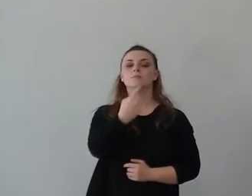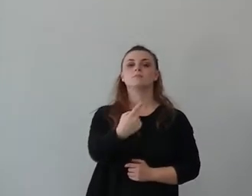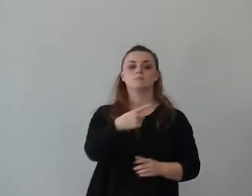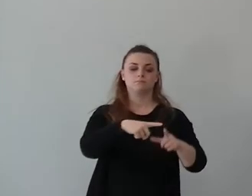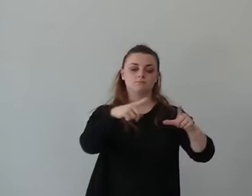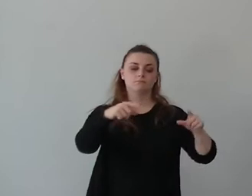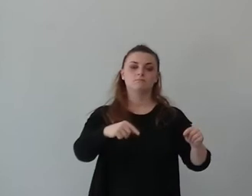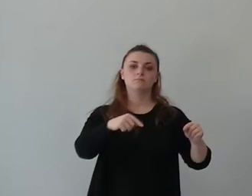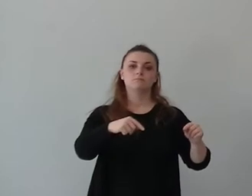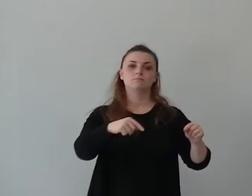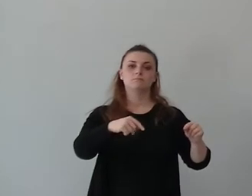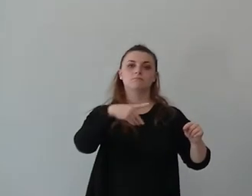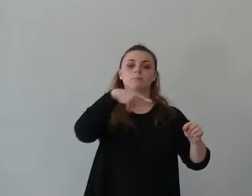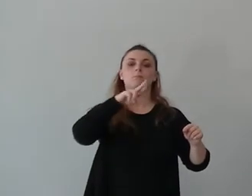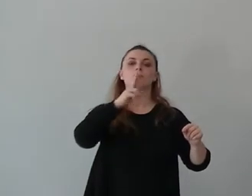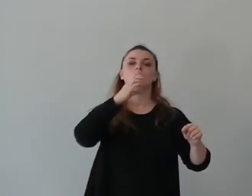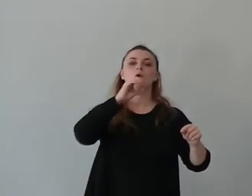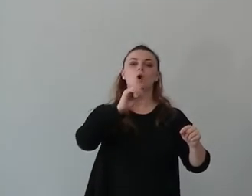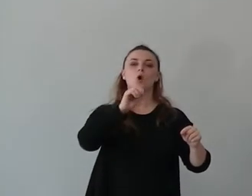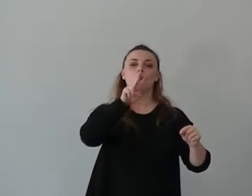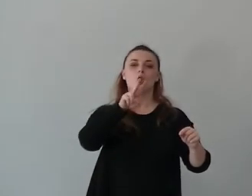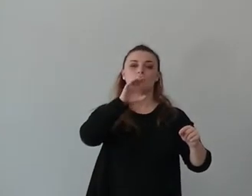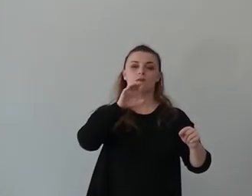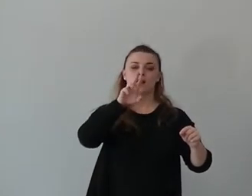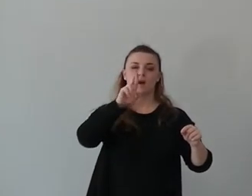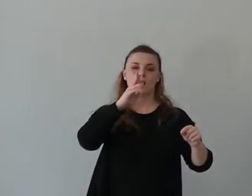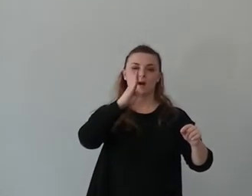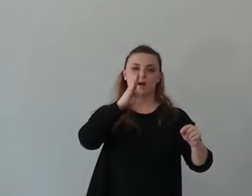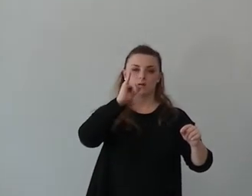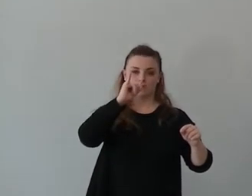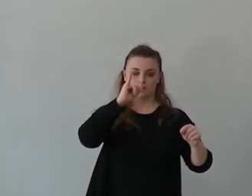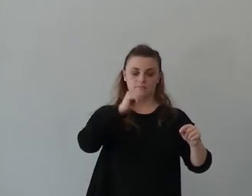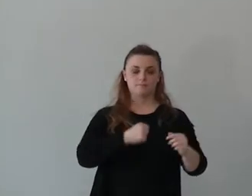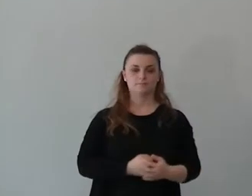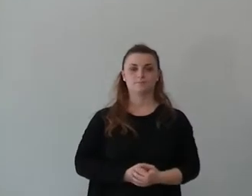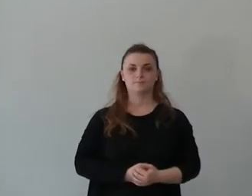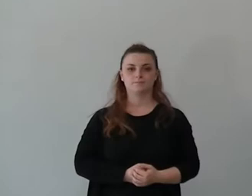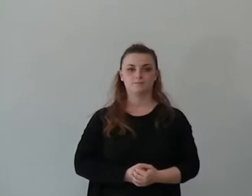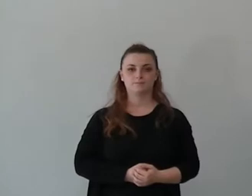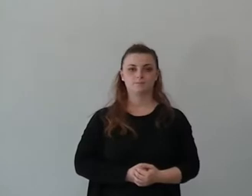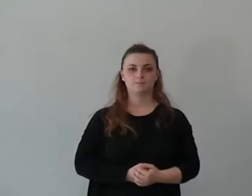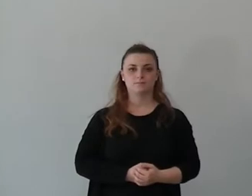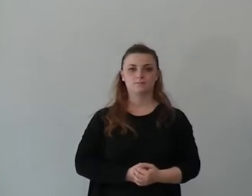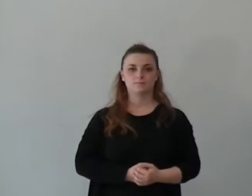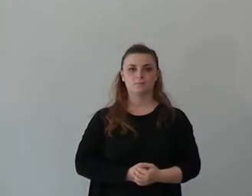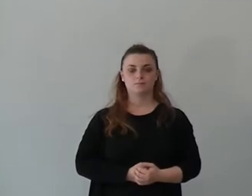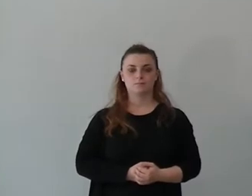16. Tutte le vie dell'uomo a lui sembreranno pure, ma il Signore pesa gli